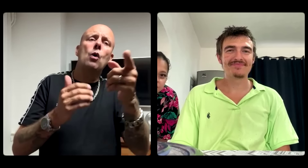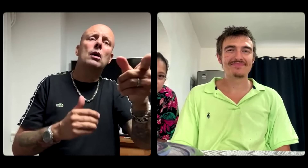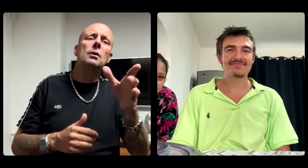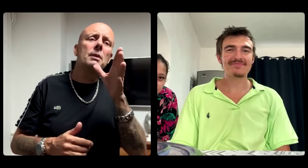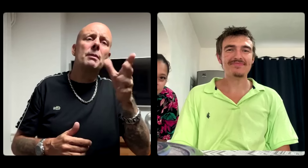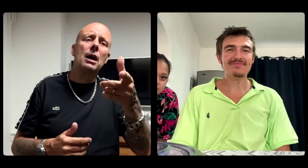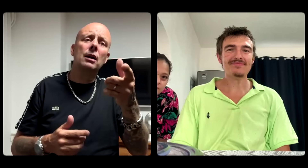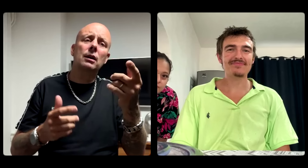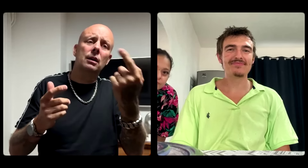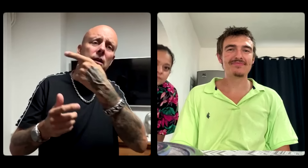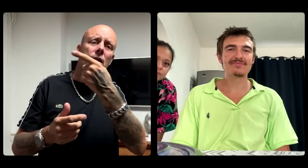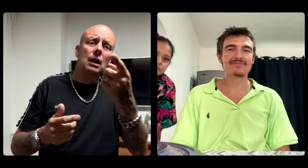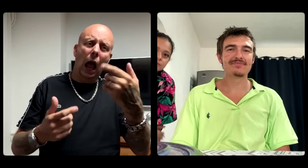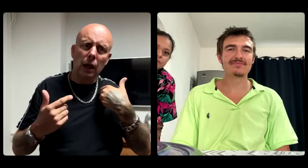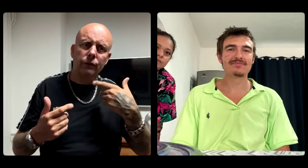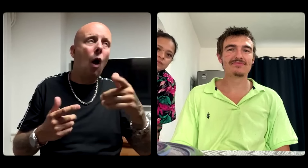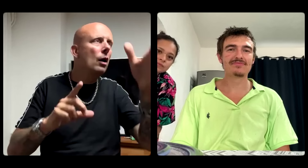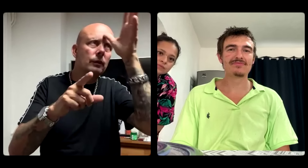Nee?